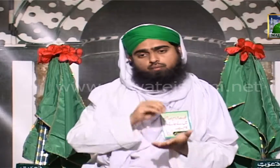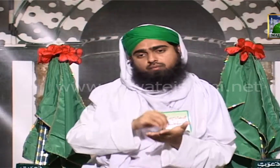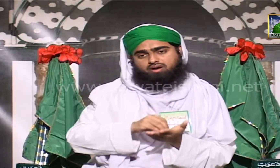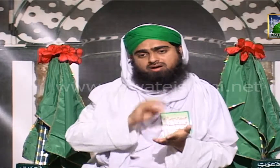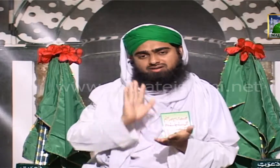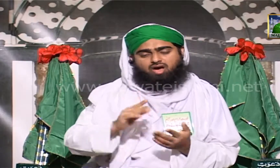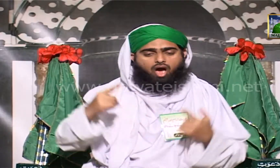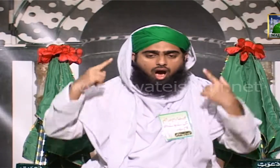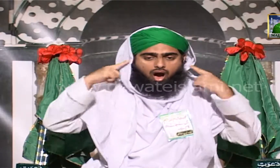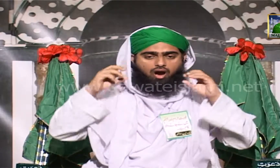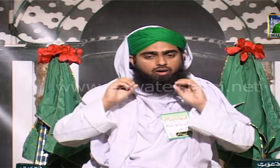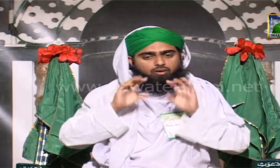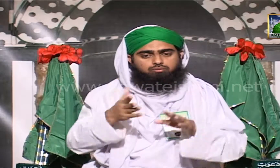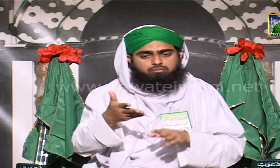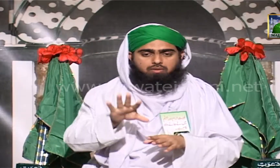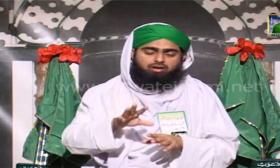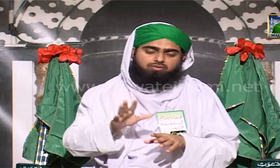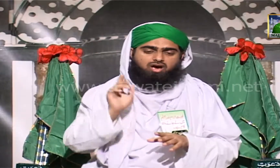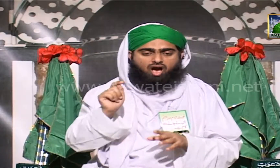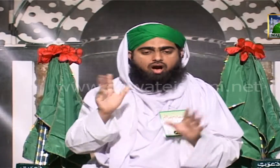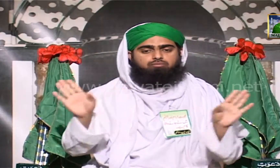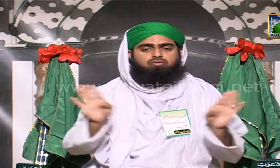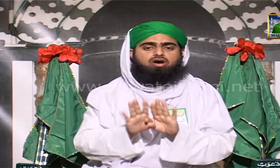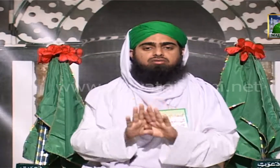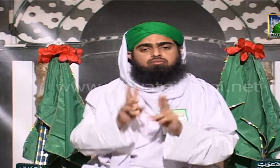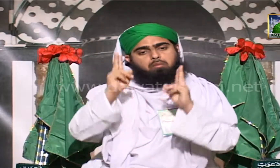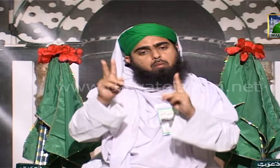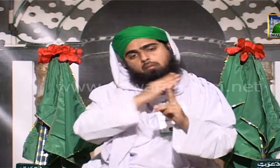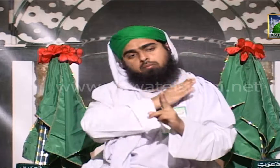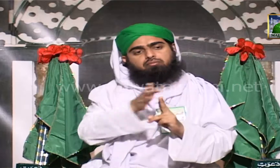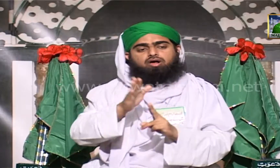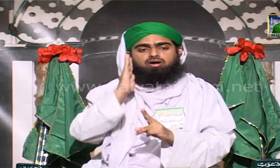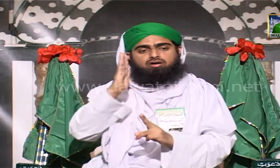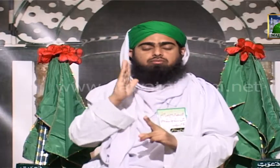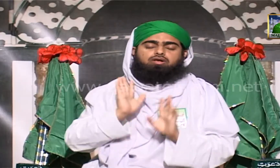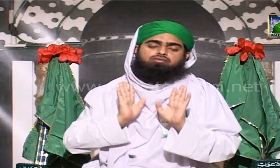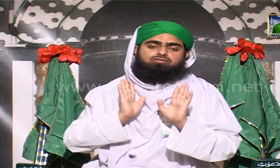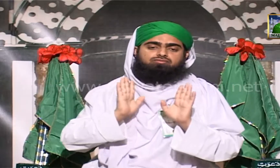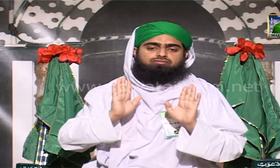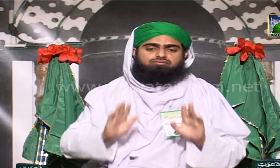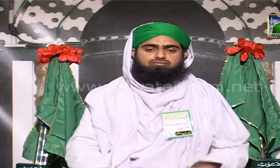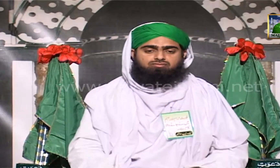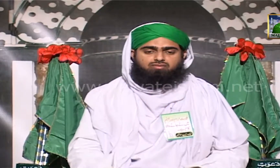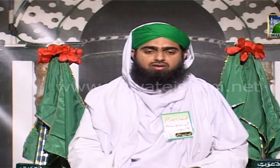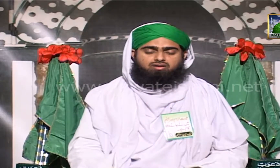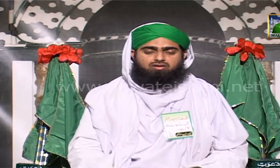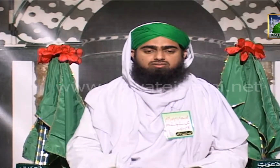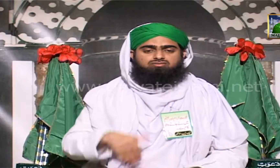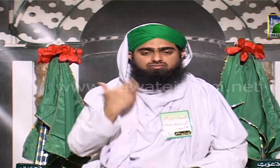جائے خلاص مسجد ایک کی بات ایک تو آپ نے تاخیر کر دی، ٹھیک ہے نا، بلا وجہ اگر کی. دوسری بات یہ بہت